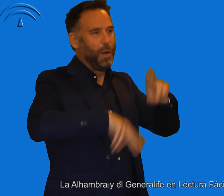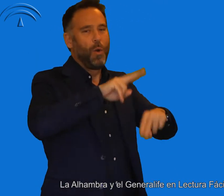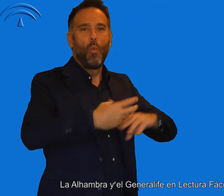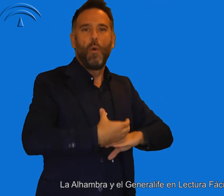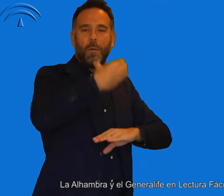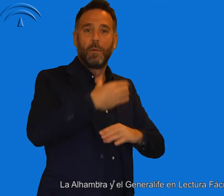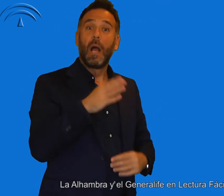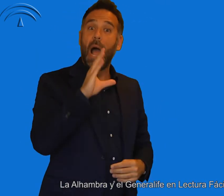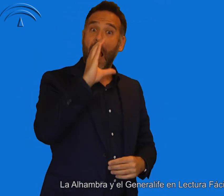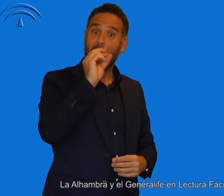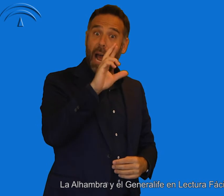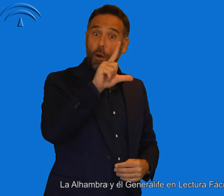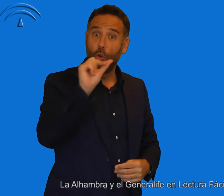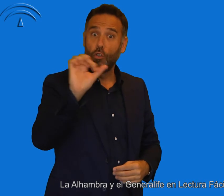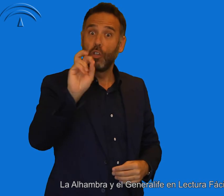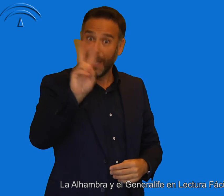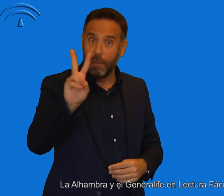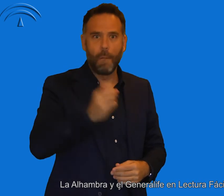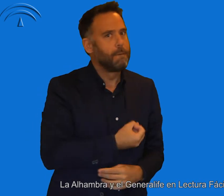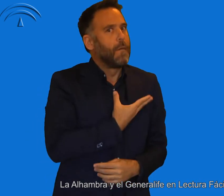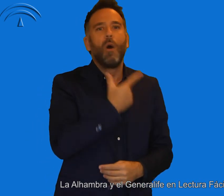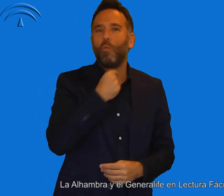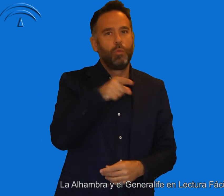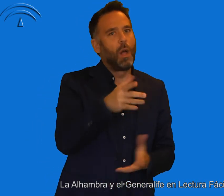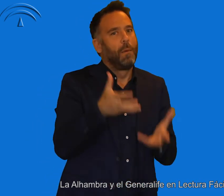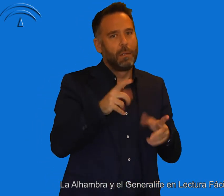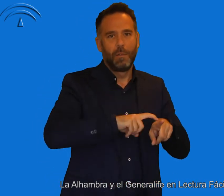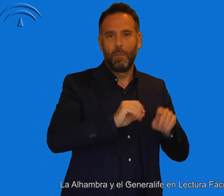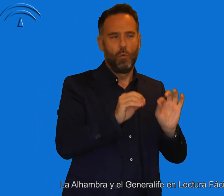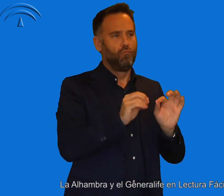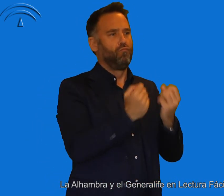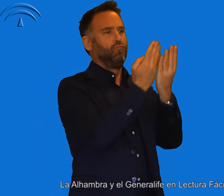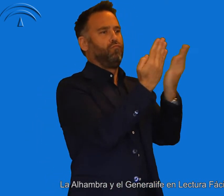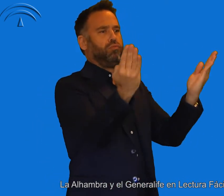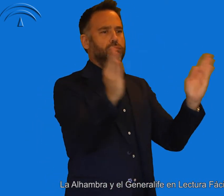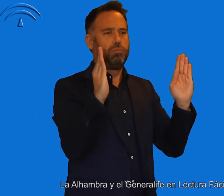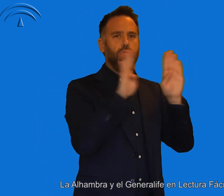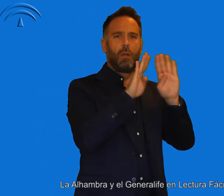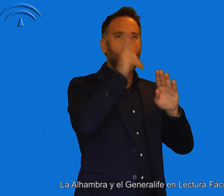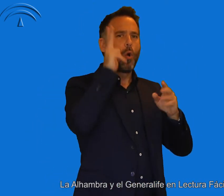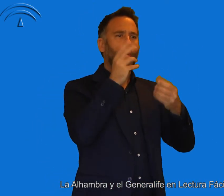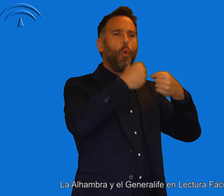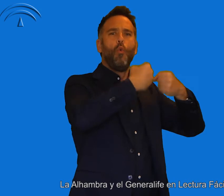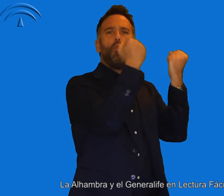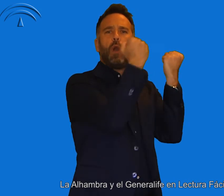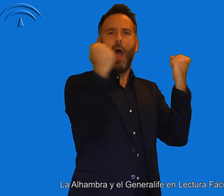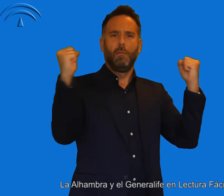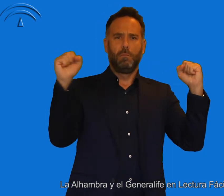edificios. A Carlos V le gustaba aquel estilo renacentista. Machuca diseñó un palacio grandioso,